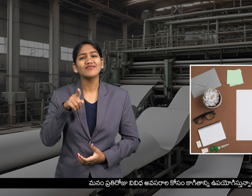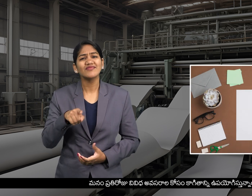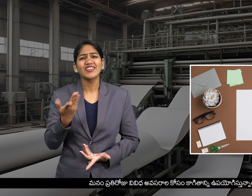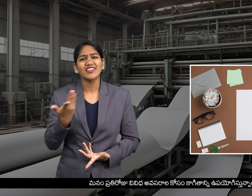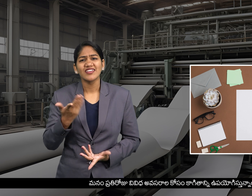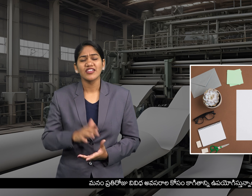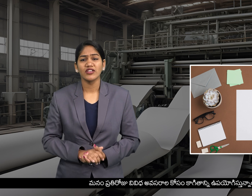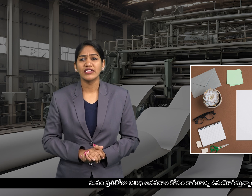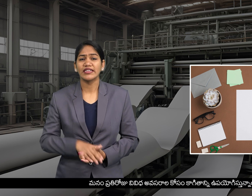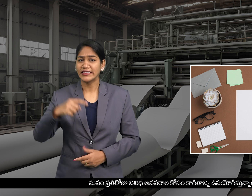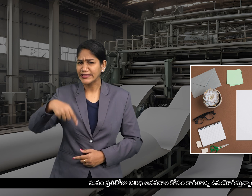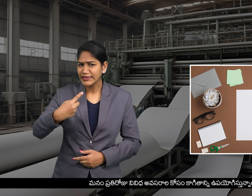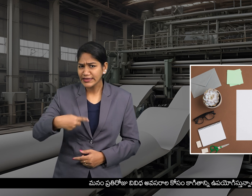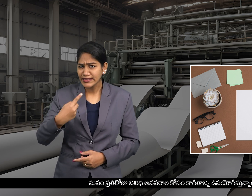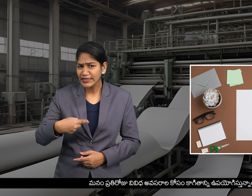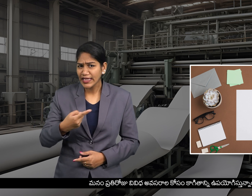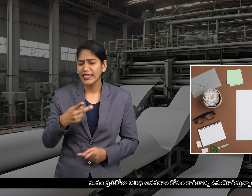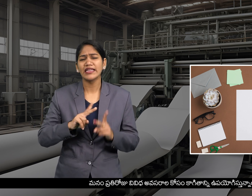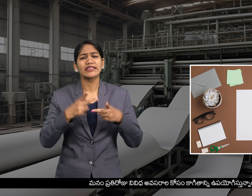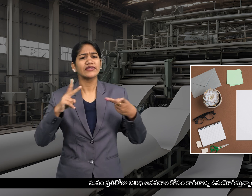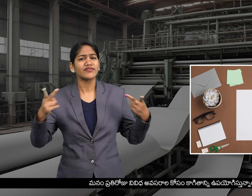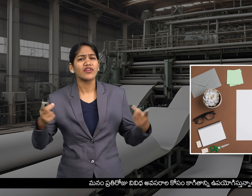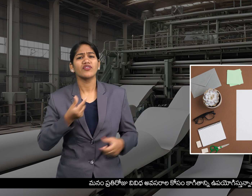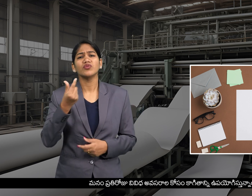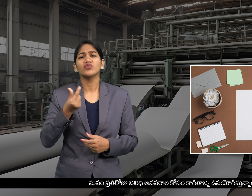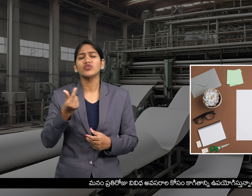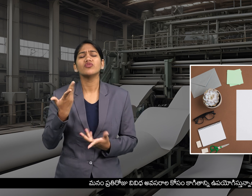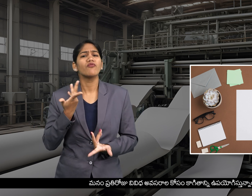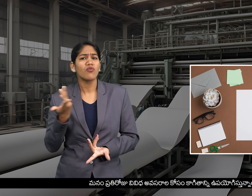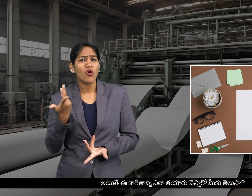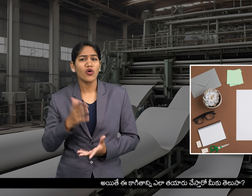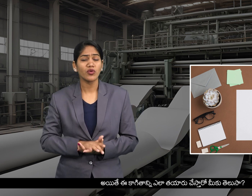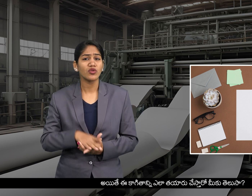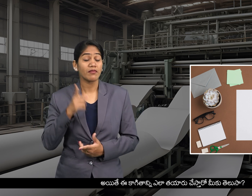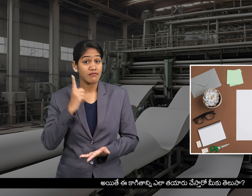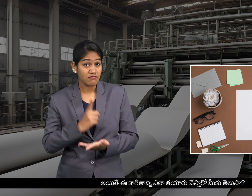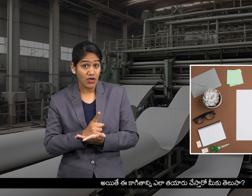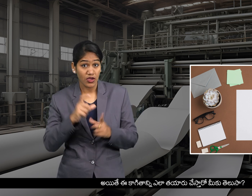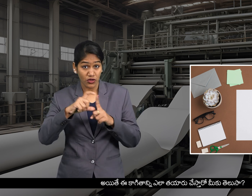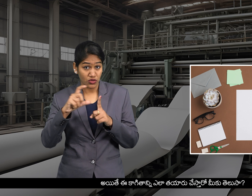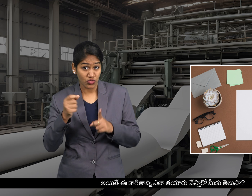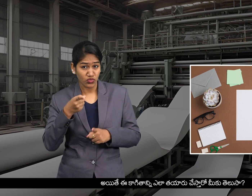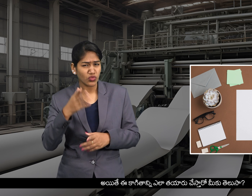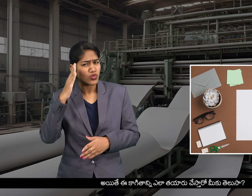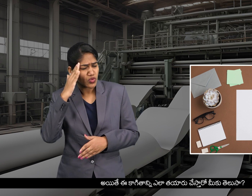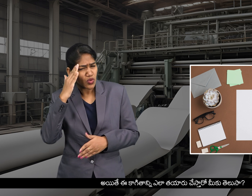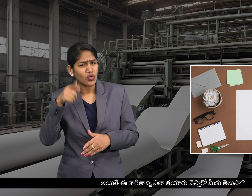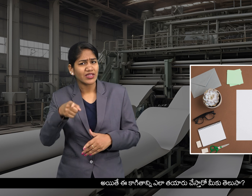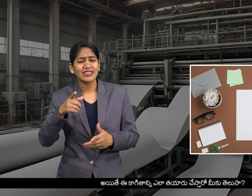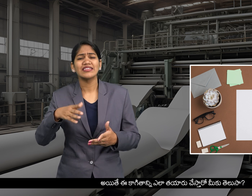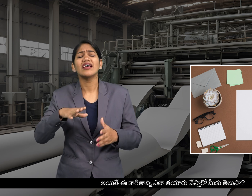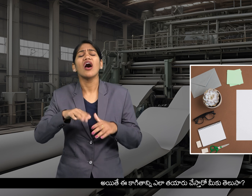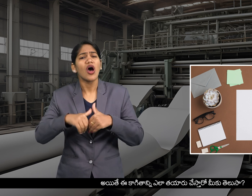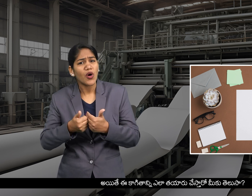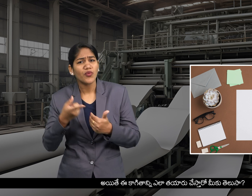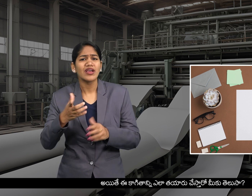మనం ప్రతిరోజు వివిధ అవసరాల కోసం కాగితాన్ని ఉపయోగిస్తున్నాం. అయితే ఈ కాగితాన్ని ఎలా తయారు